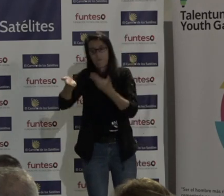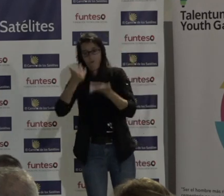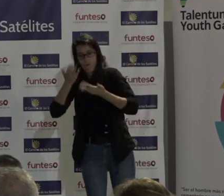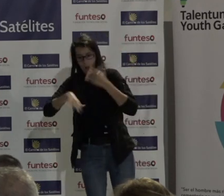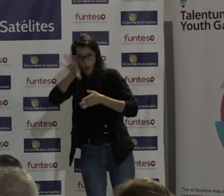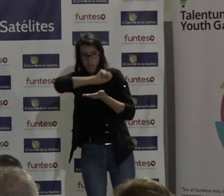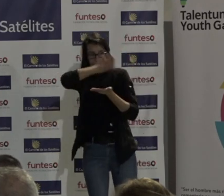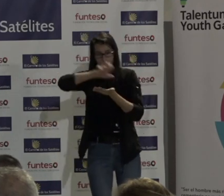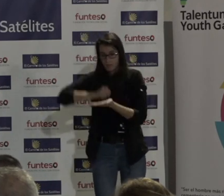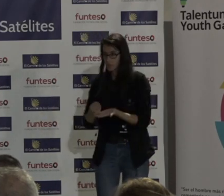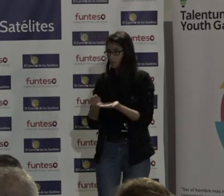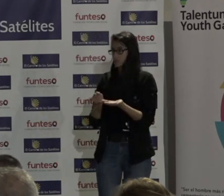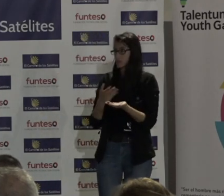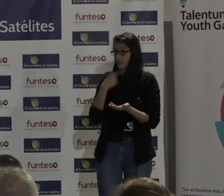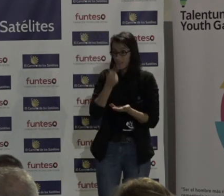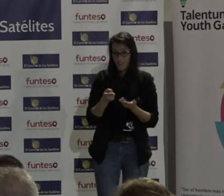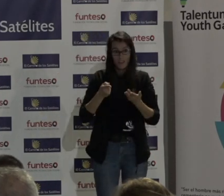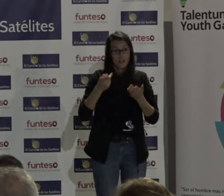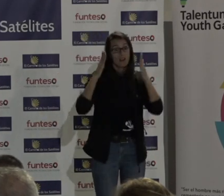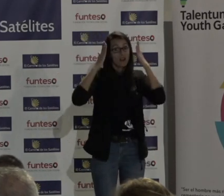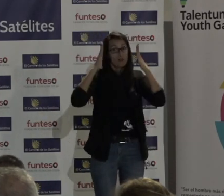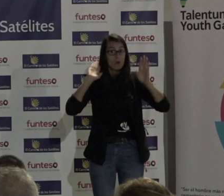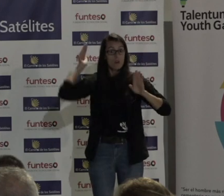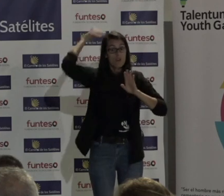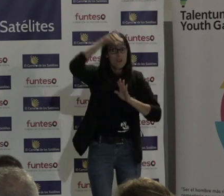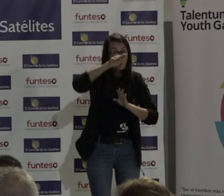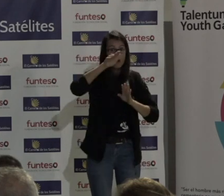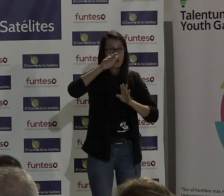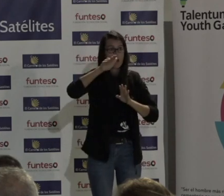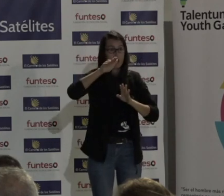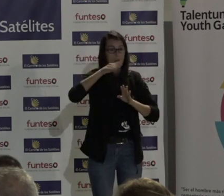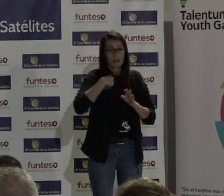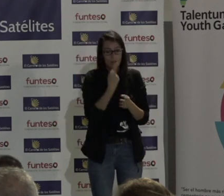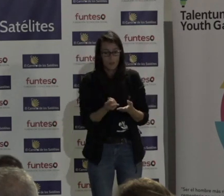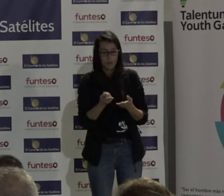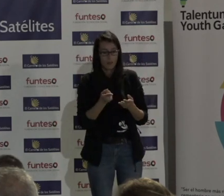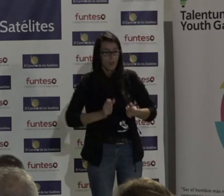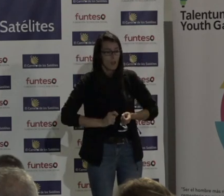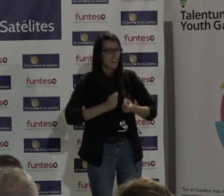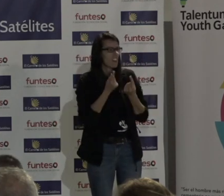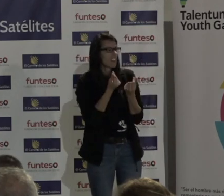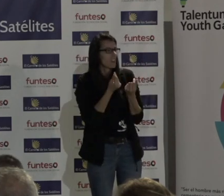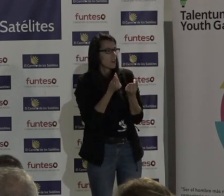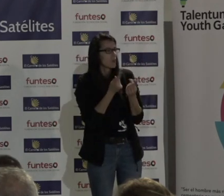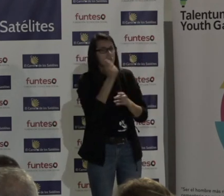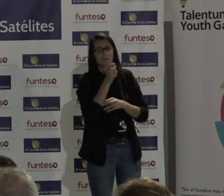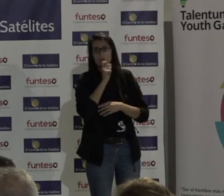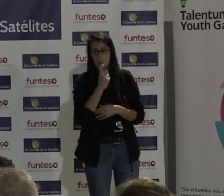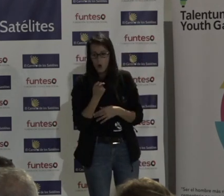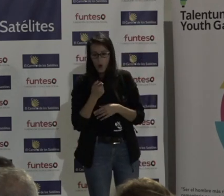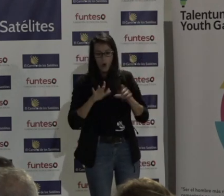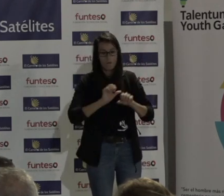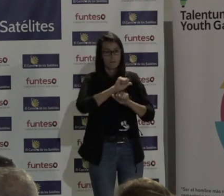No es exagerado decir que el imperio romano fue construido a base de la financiación que el noroeste